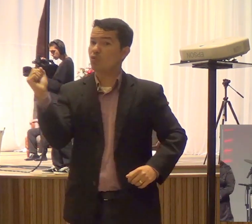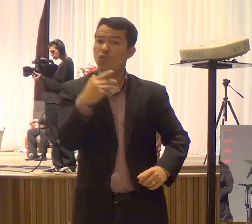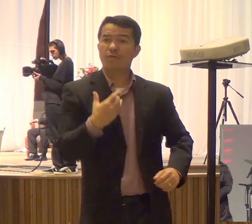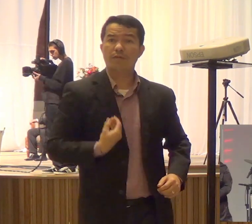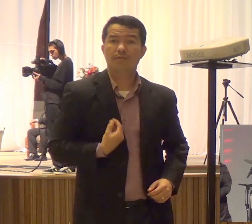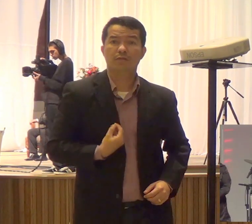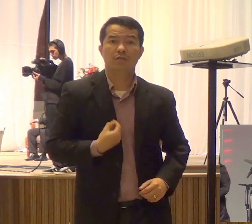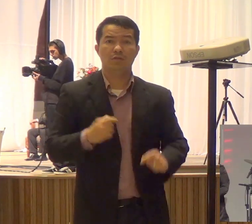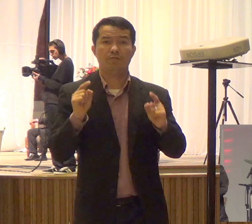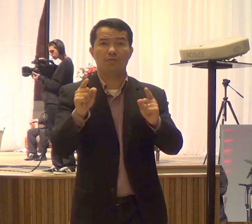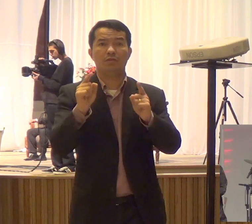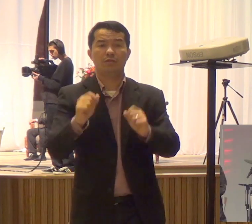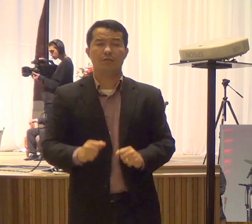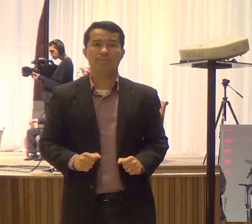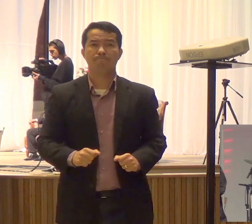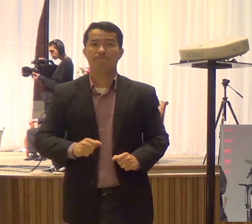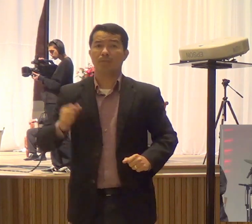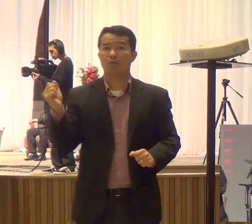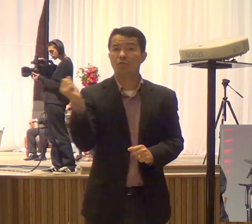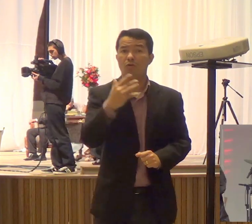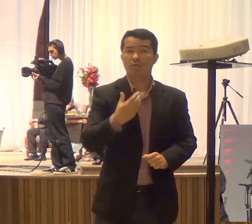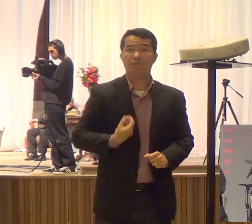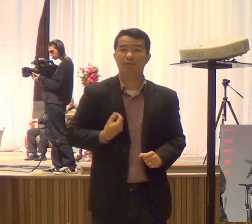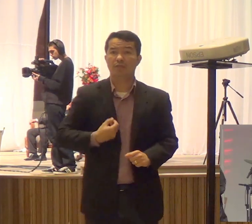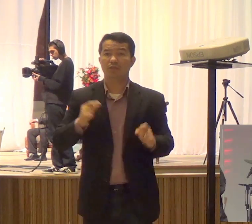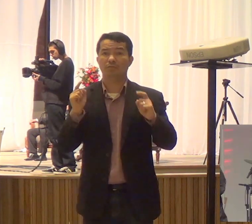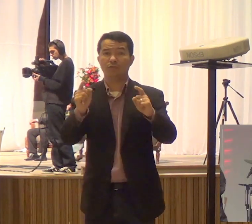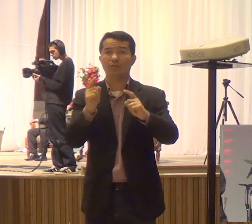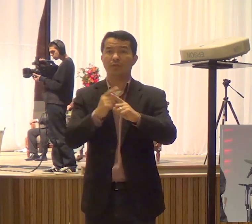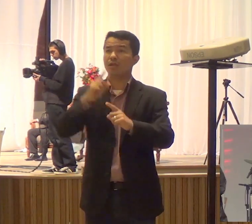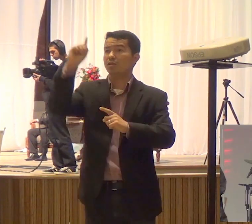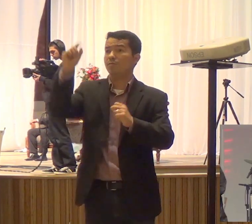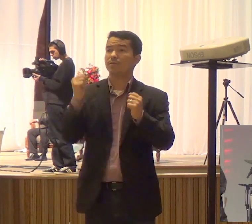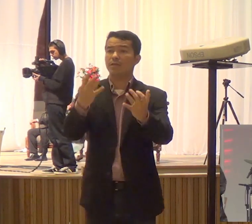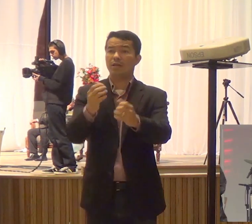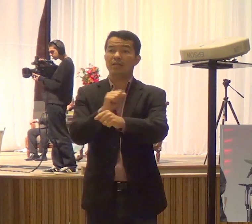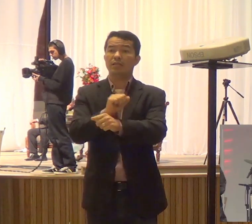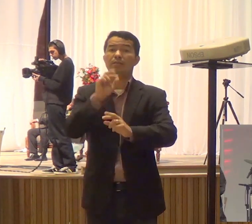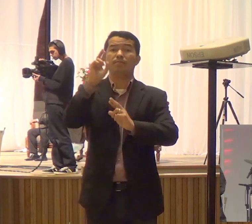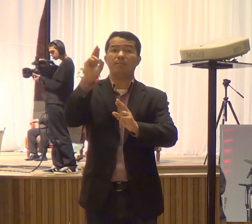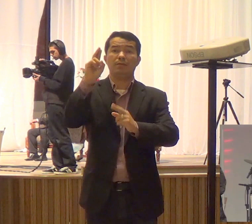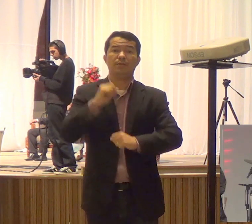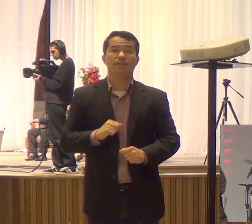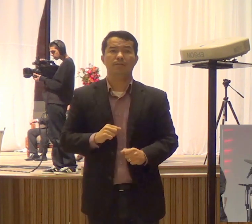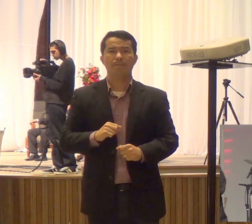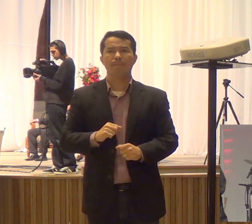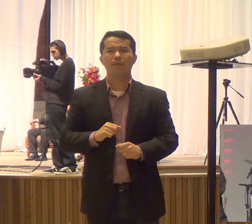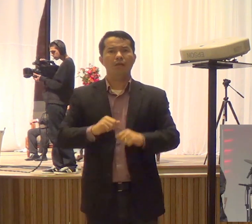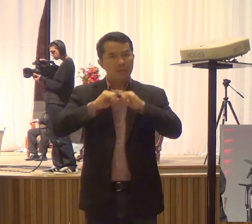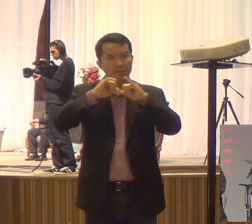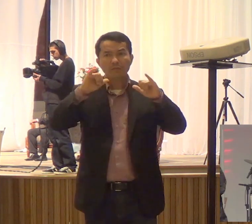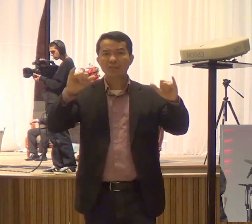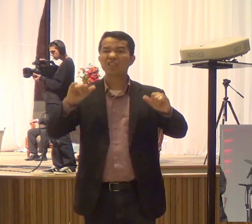você. E ele termina o livro de Ezequiel cheio de esperança, dizendo: haverá salvação, haverá